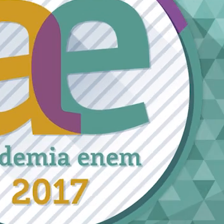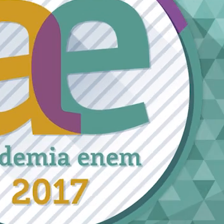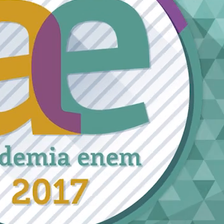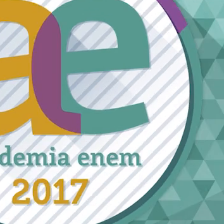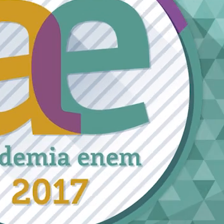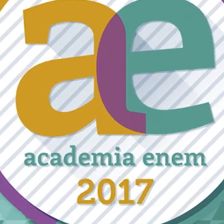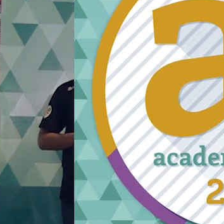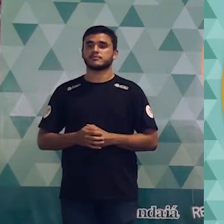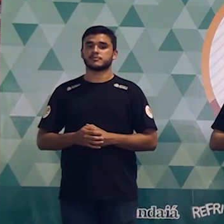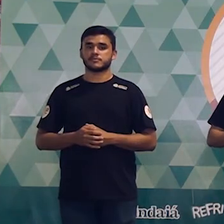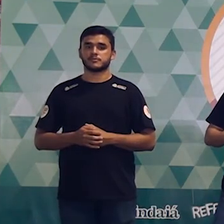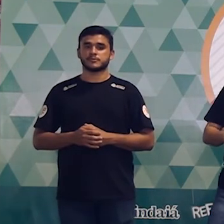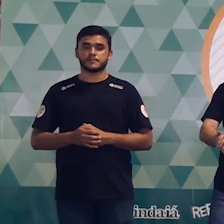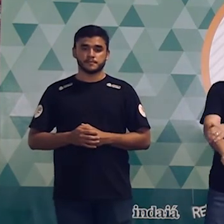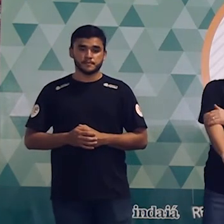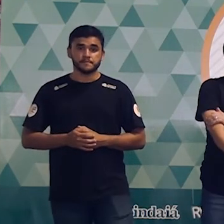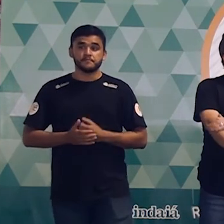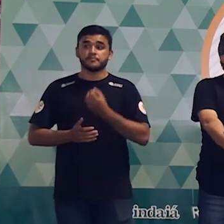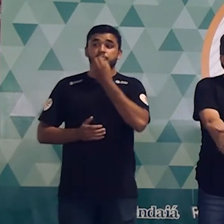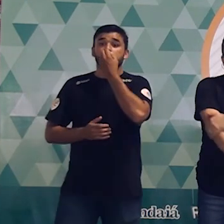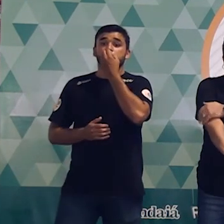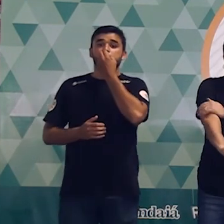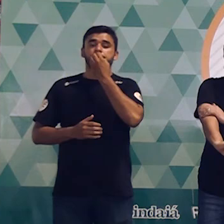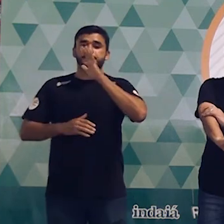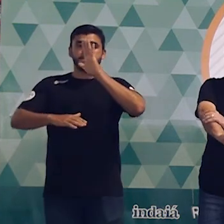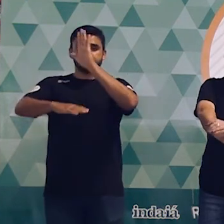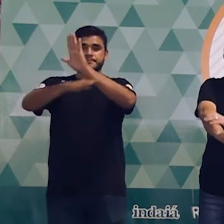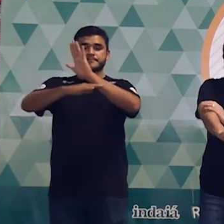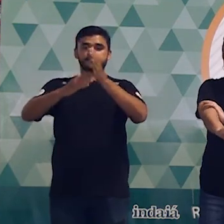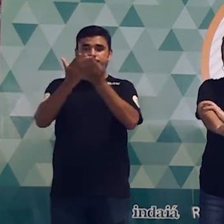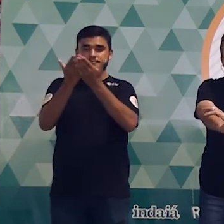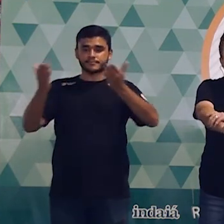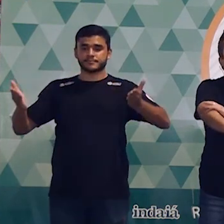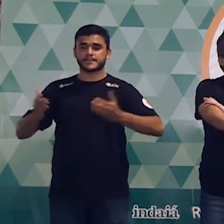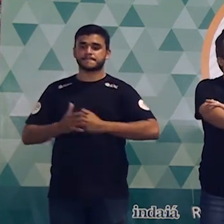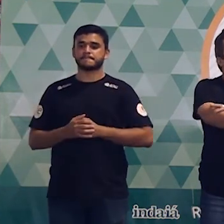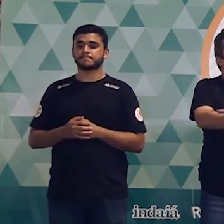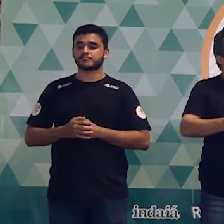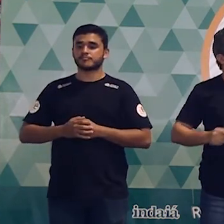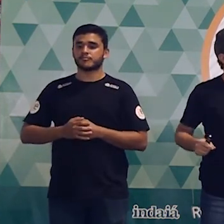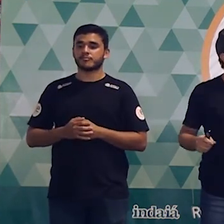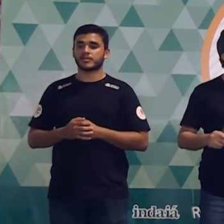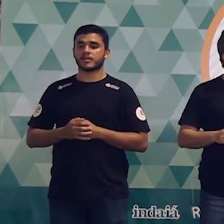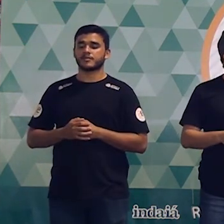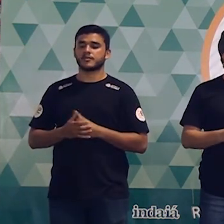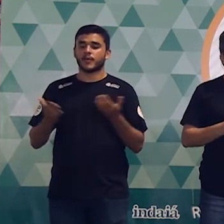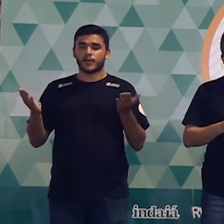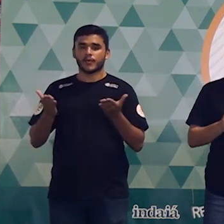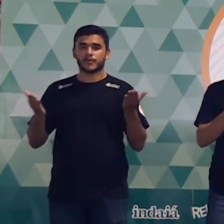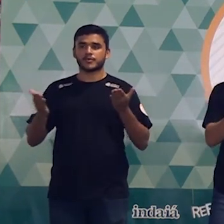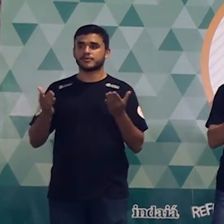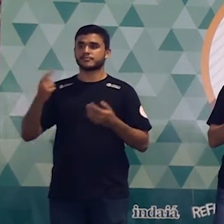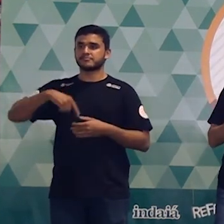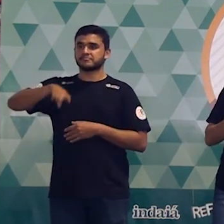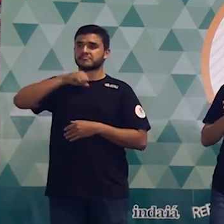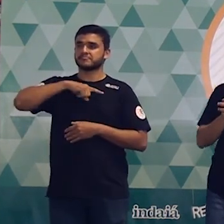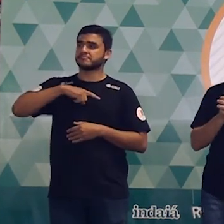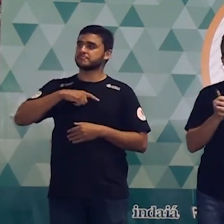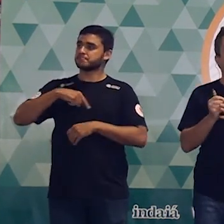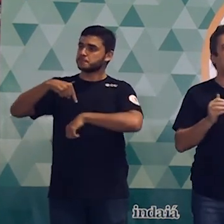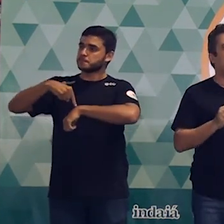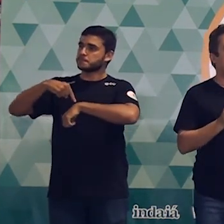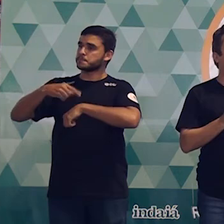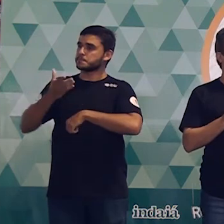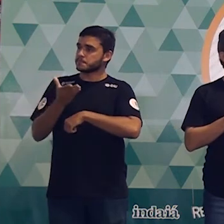Bom, boa tarde a todos. Pessoal que está chegando aqui hoje, nesse horário, se veio para a última aula, se